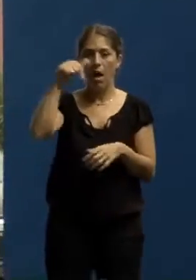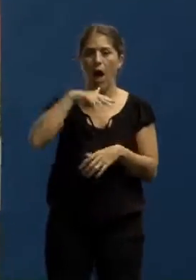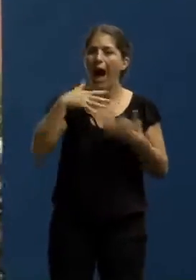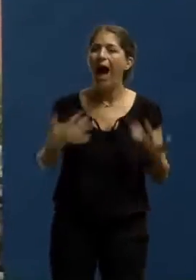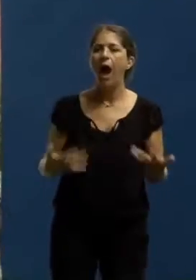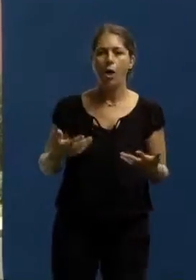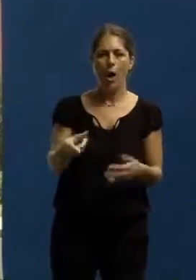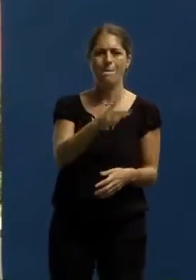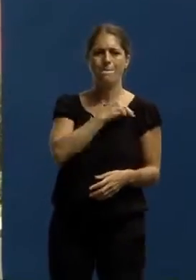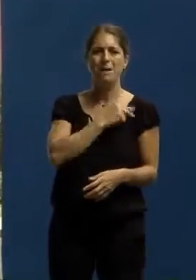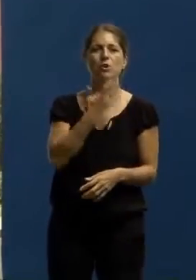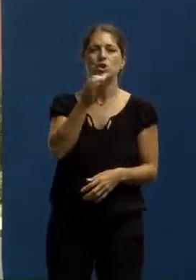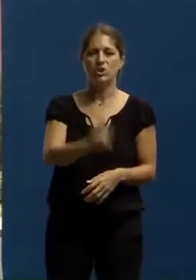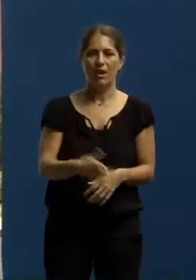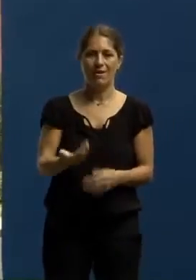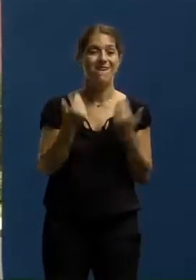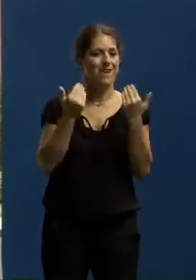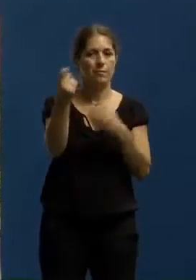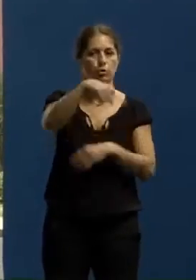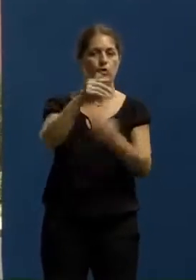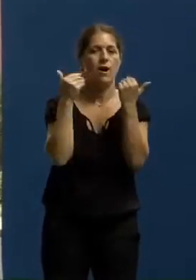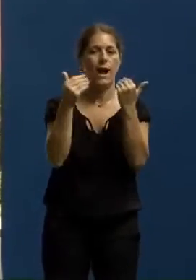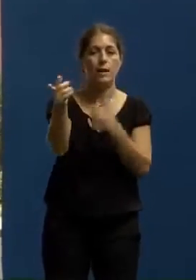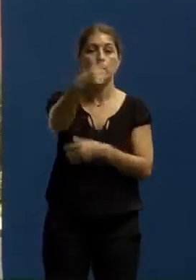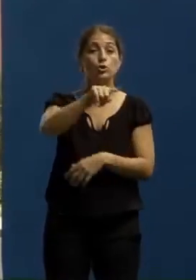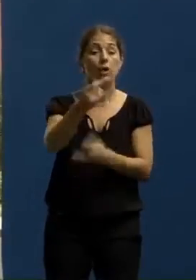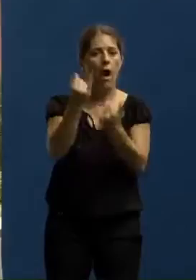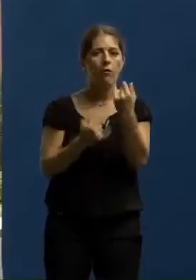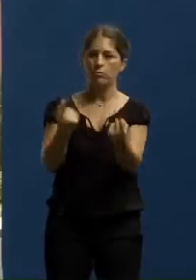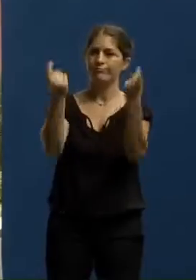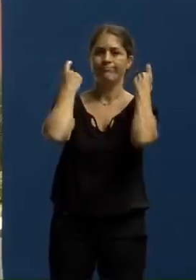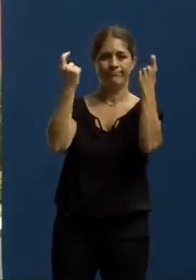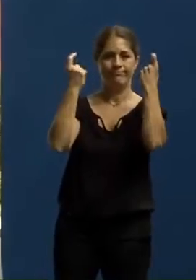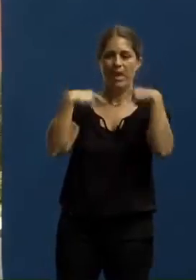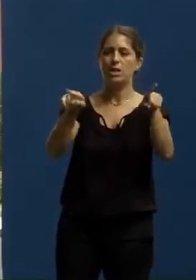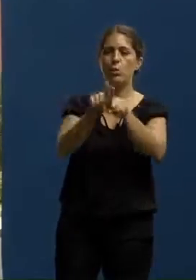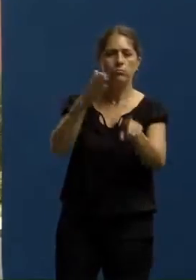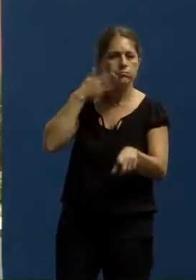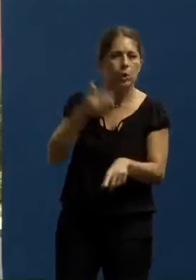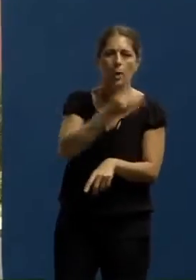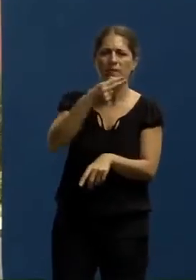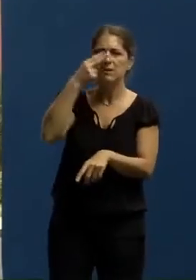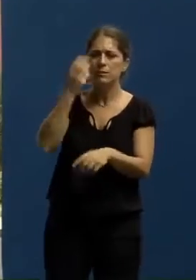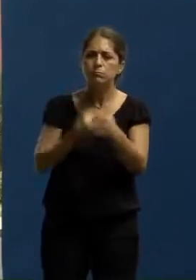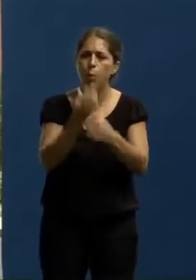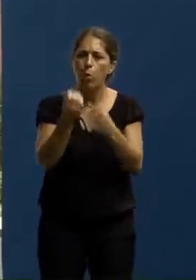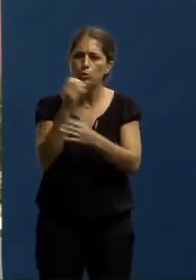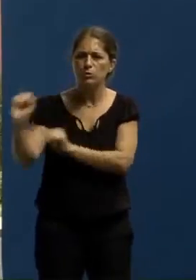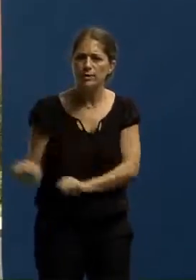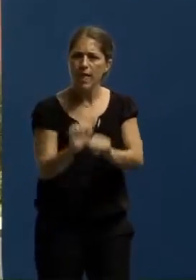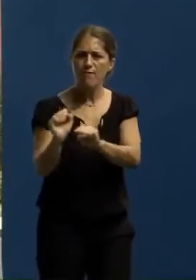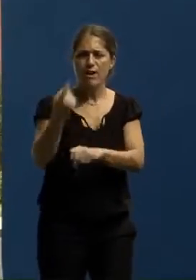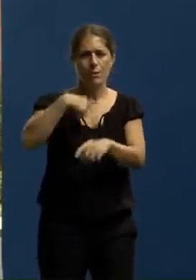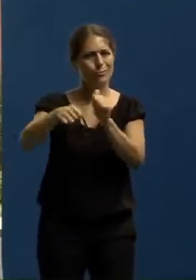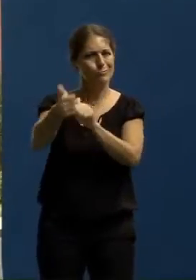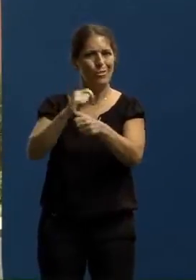mérito voso, non é mérito deles. Vós nos destes a todos unha lección unha vez máis de dignidade, de defensa dos intereses productivos e dos intereses do voso